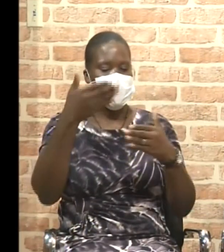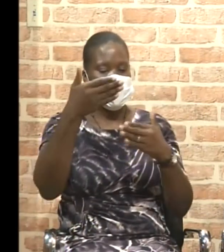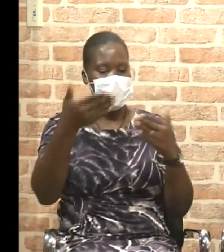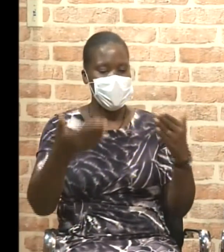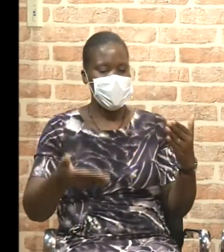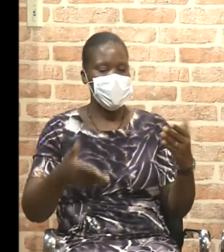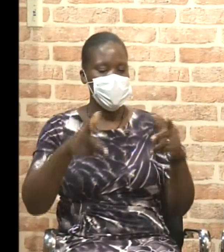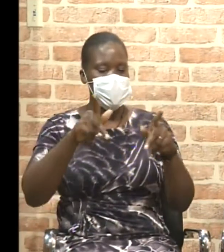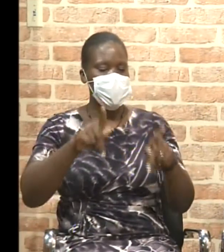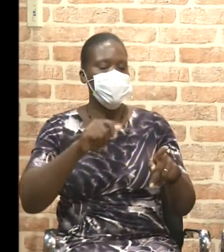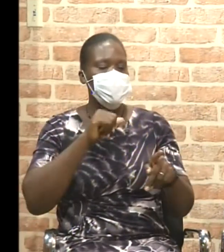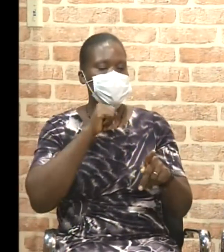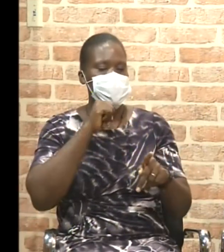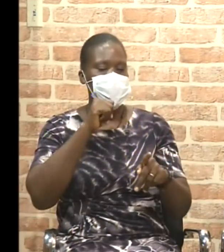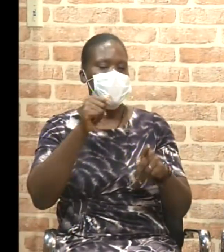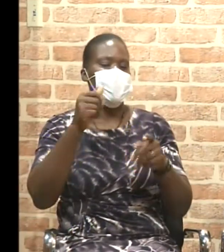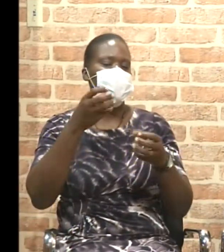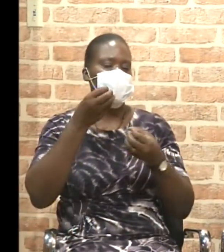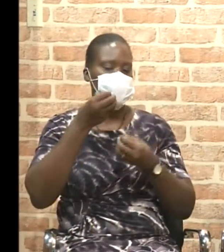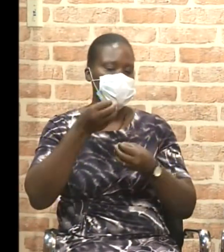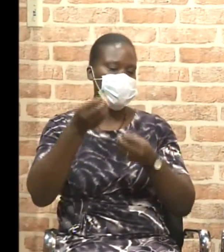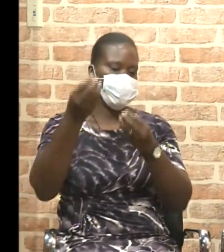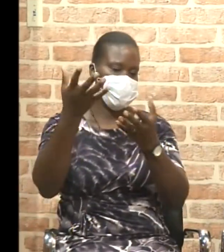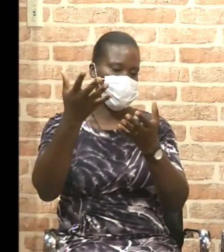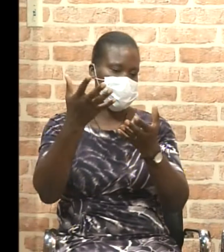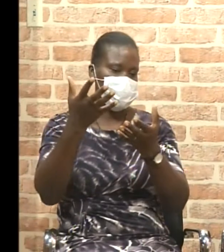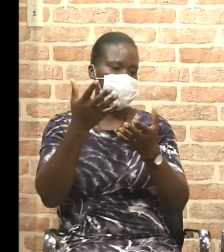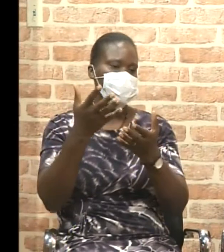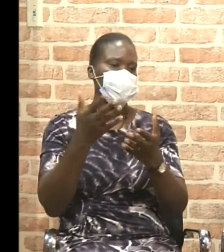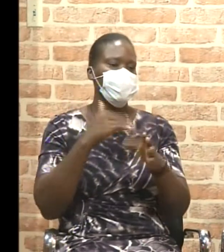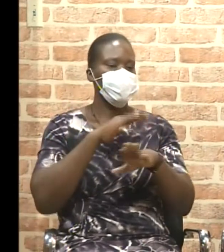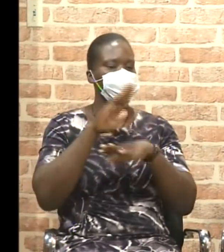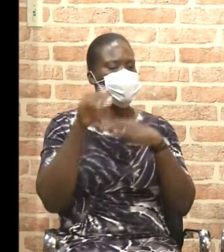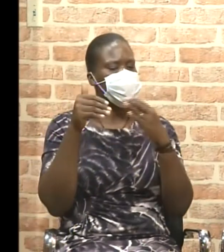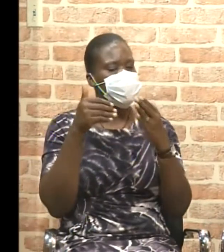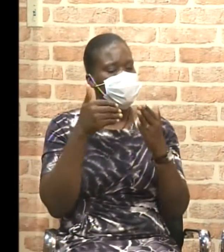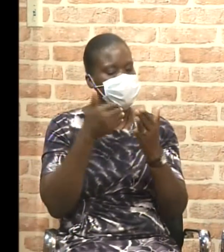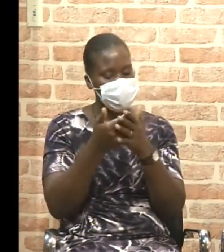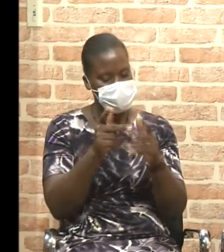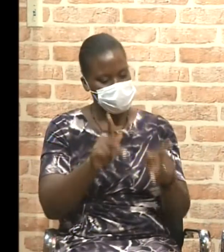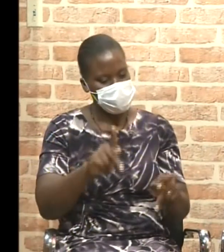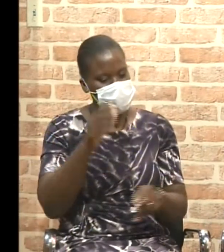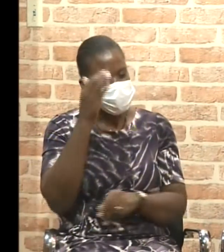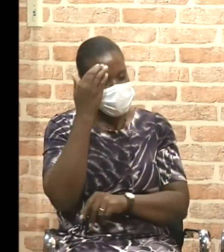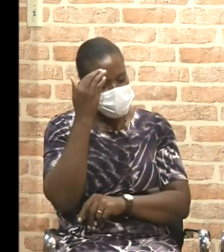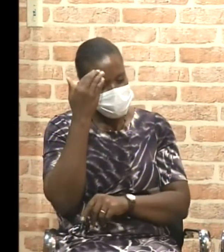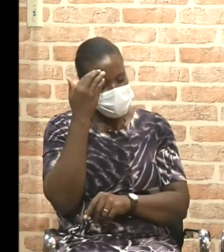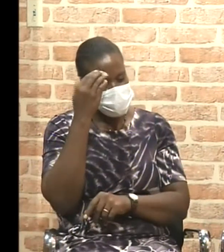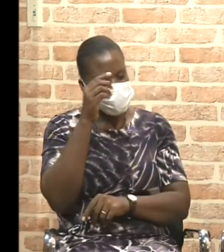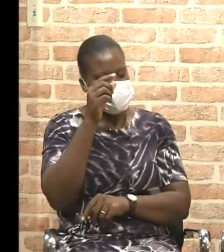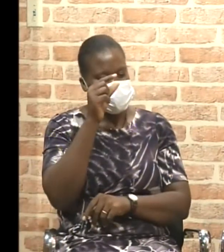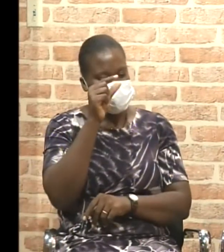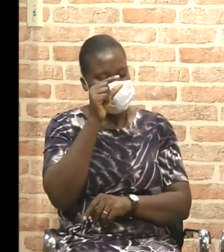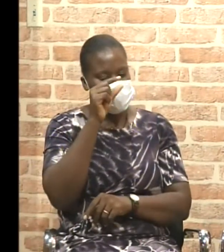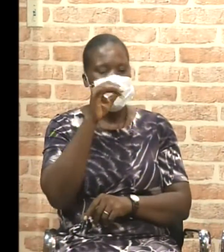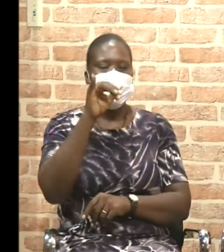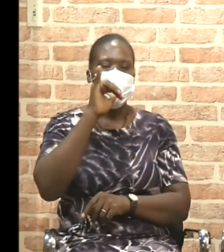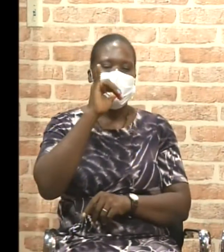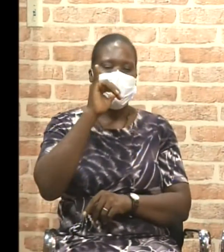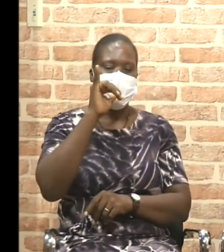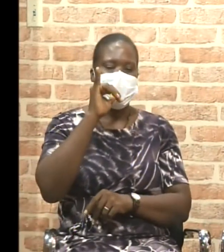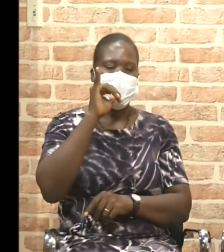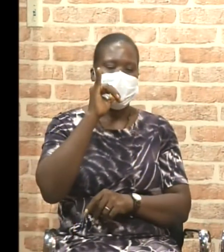sanitizer tout le monde connaît comment sanitizer vient vendre cher qu'on y a là, et sanitizer li pas capable